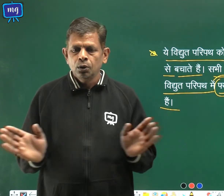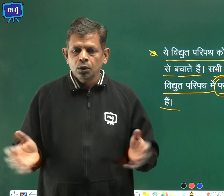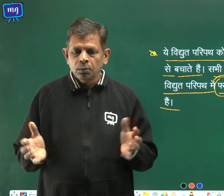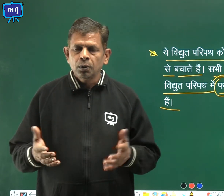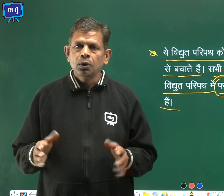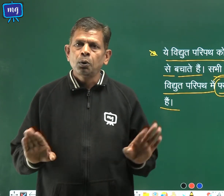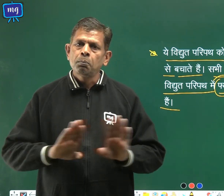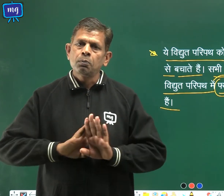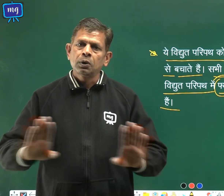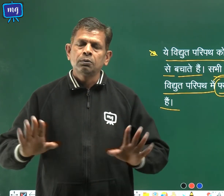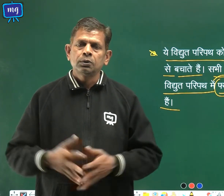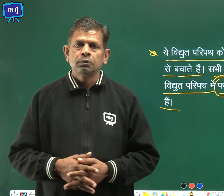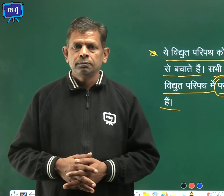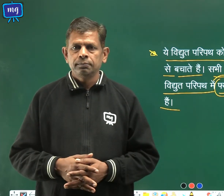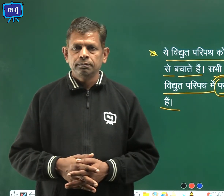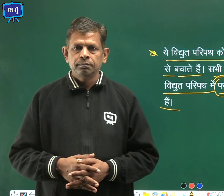संभावना खत्म हो जाती है।